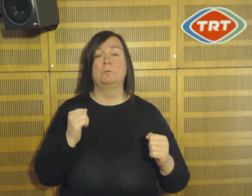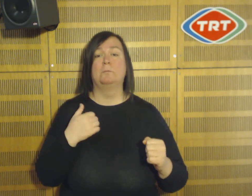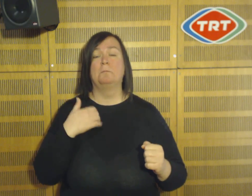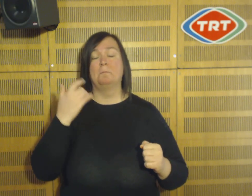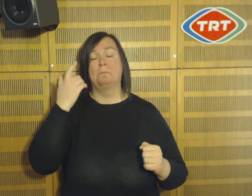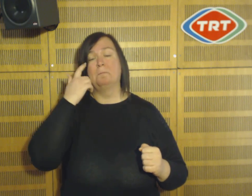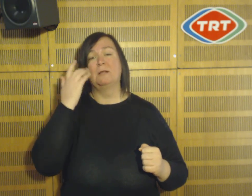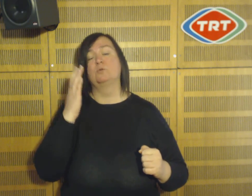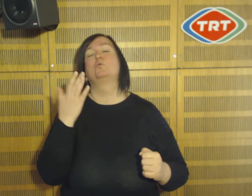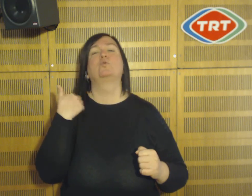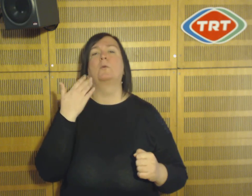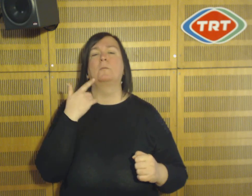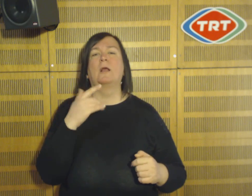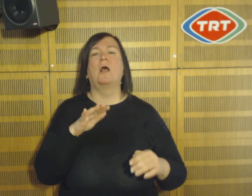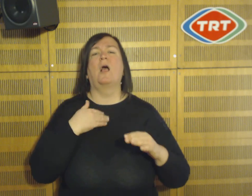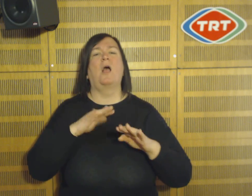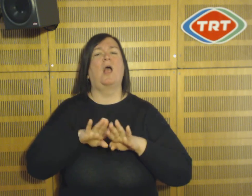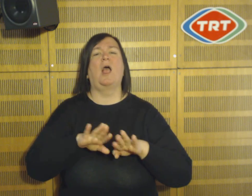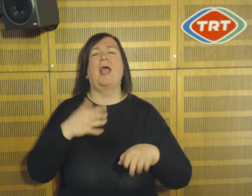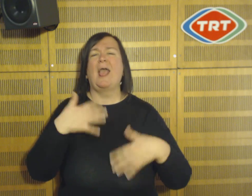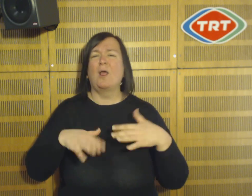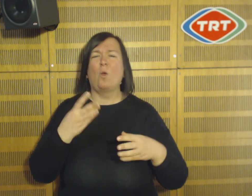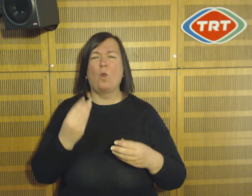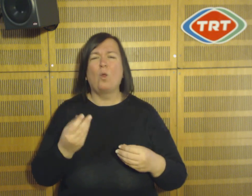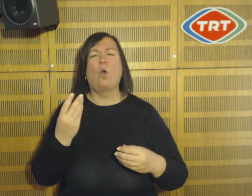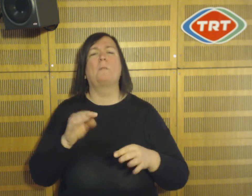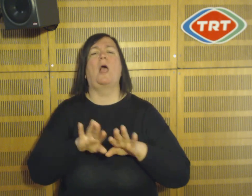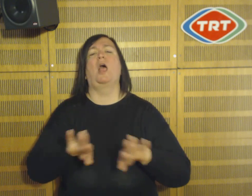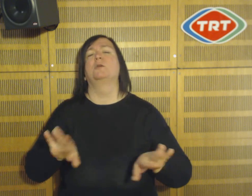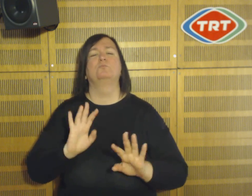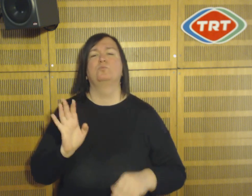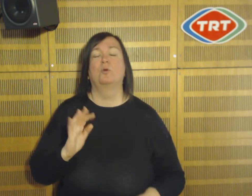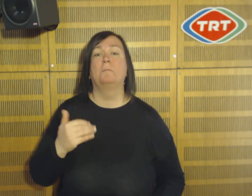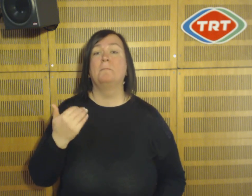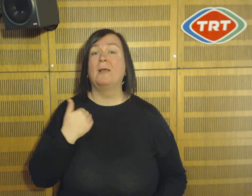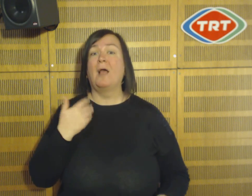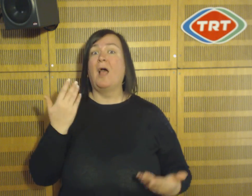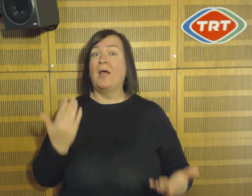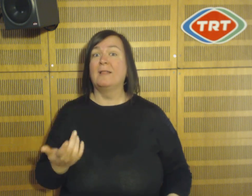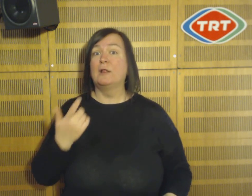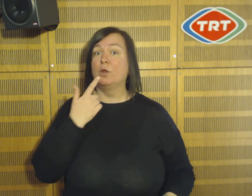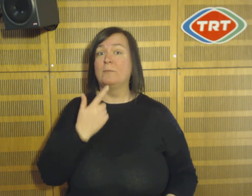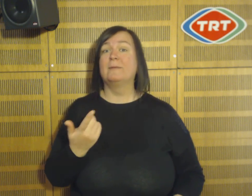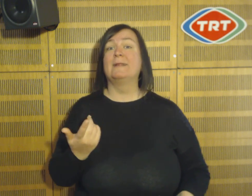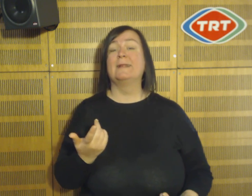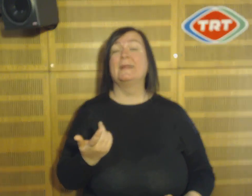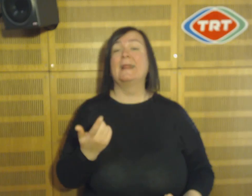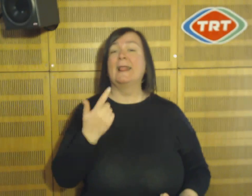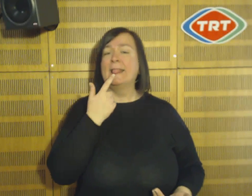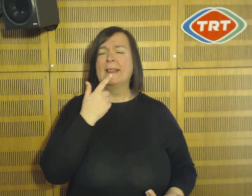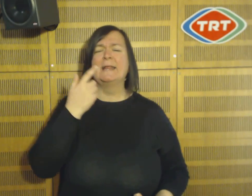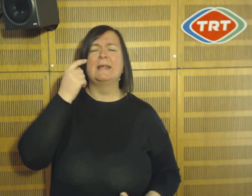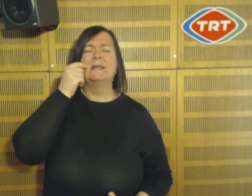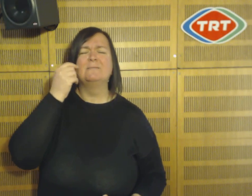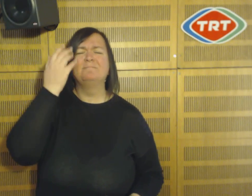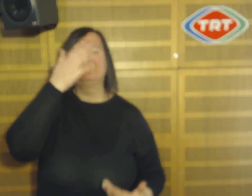söylediğim gibi ayrıştırmalı olmayan Ben hatta Diyorum ki yani din dil ırk hiç hiç ayrım